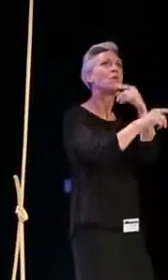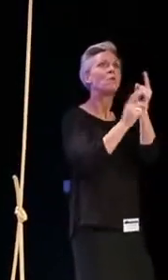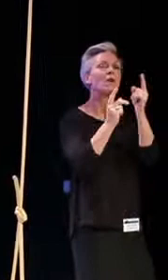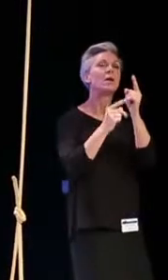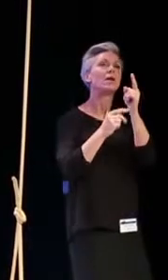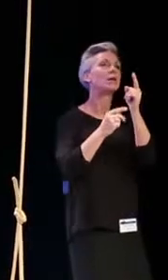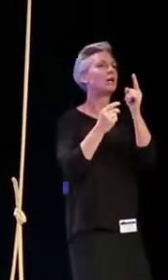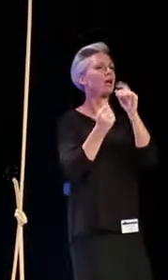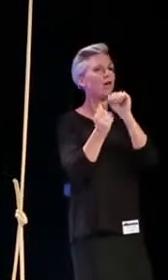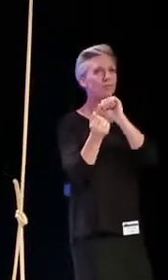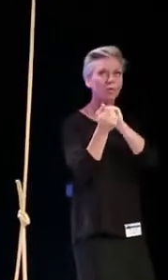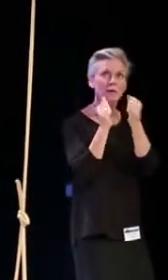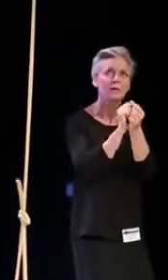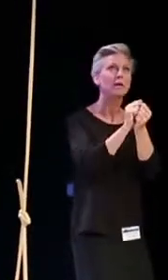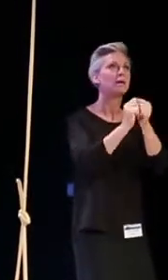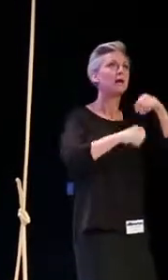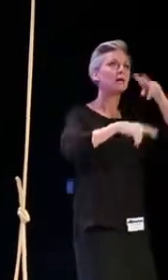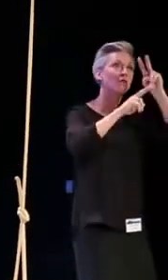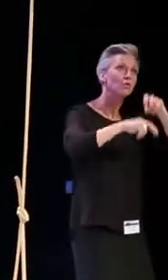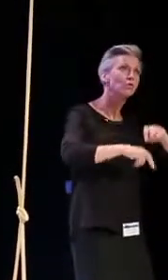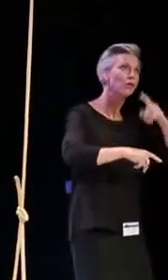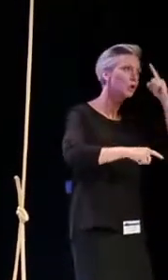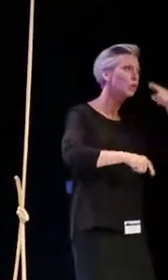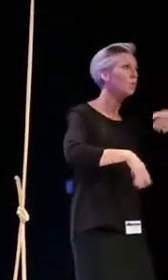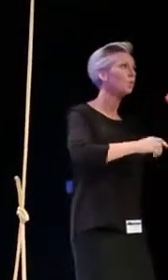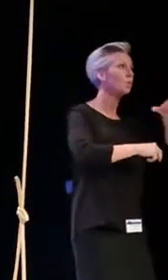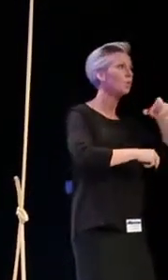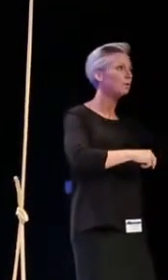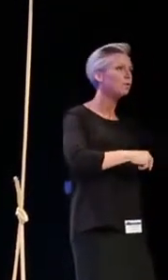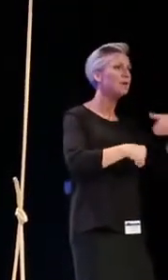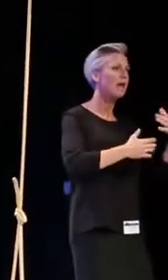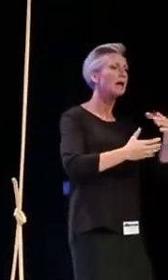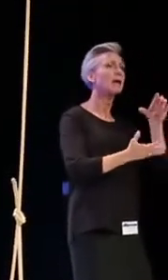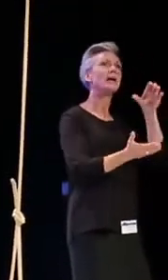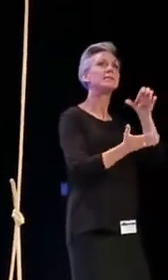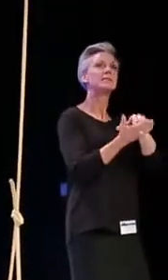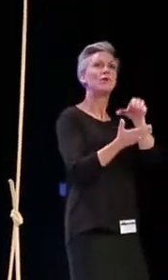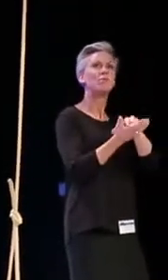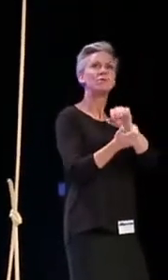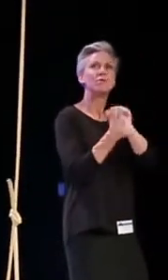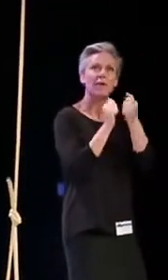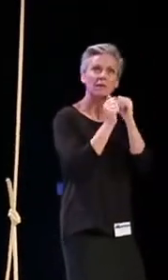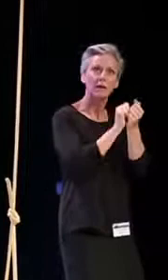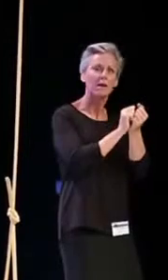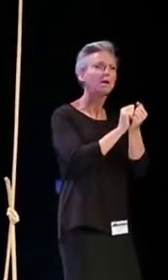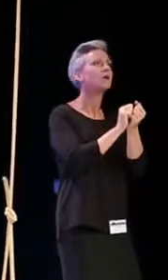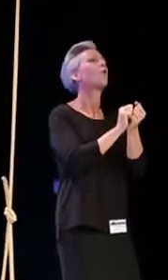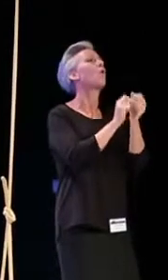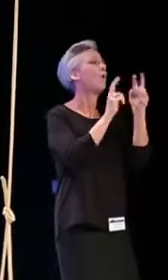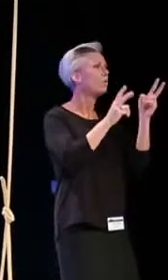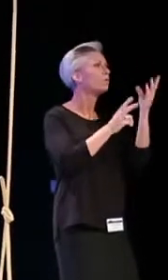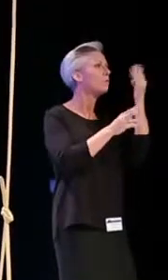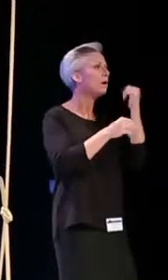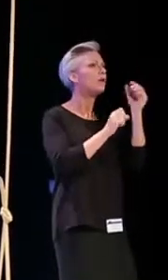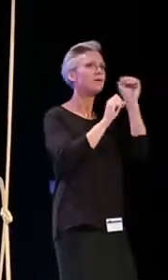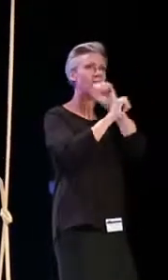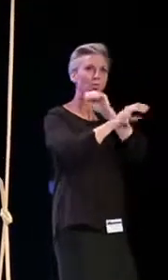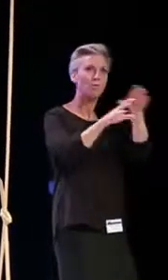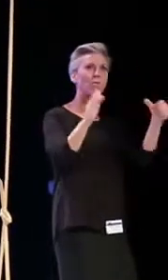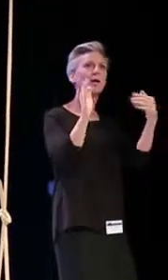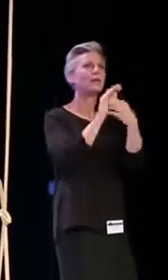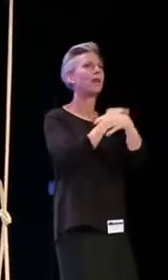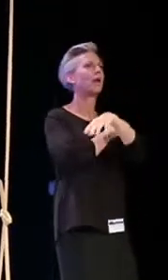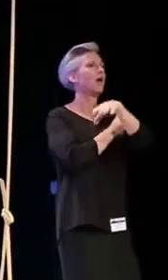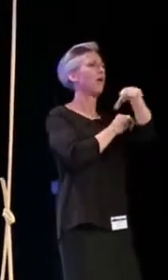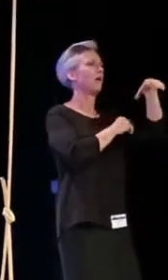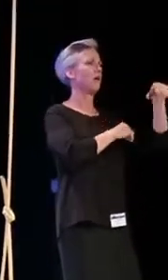kulturpersonligheter. Och visa att det här är en samhällsomvandling. Mm. Och sen kommunicera det överallt. Så